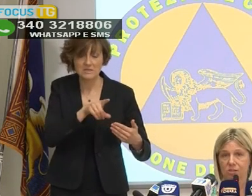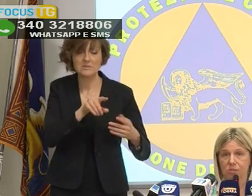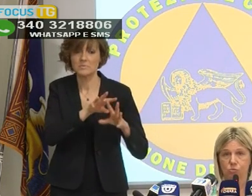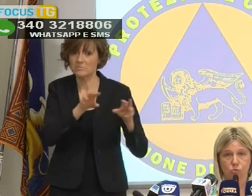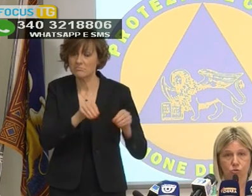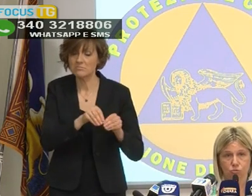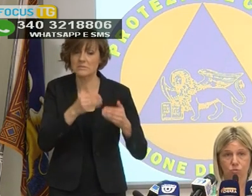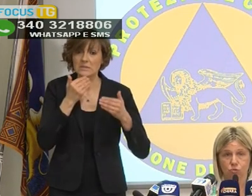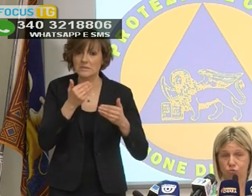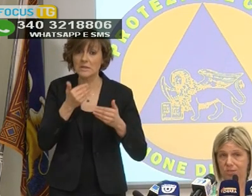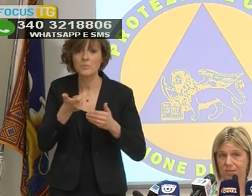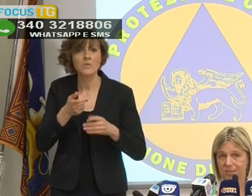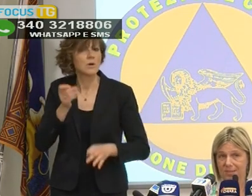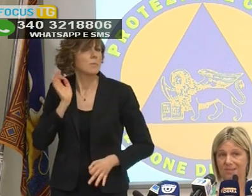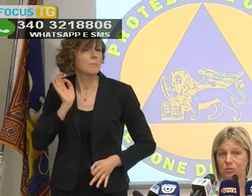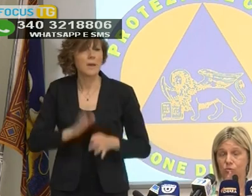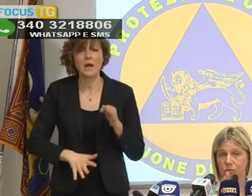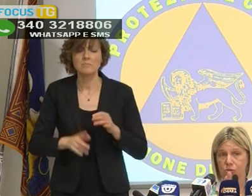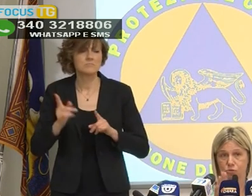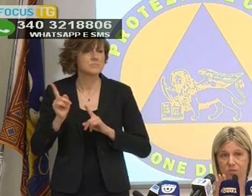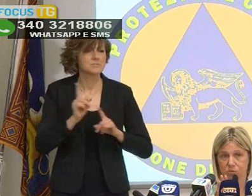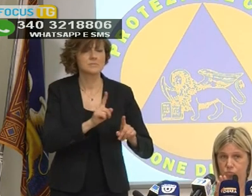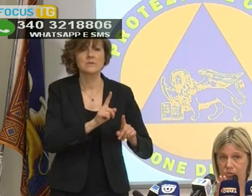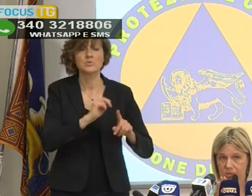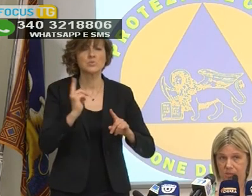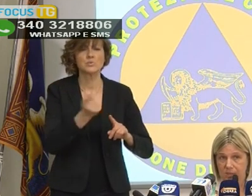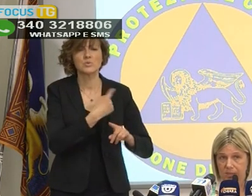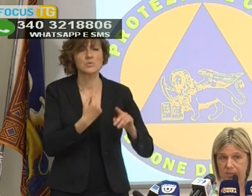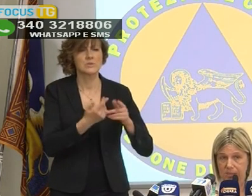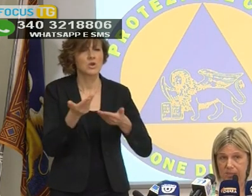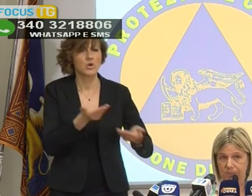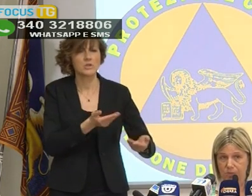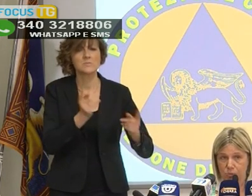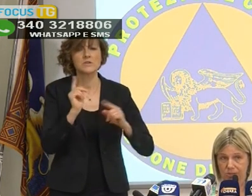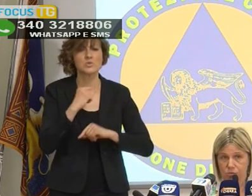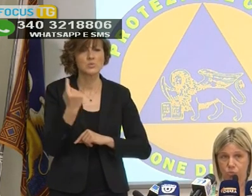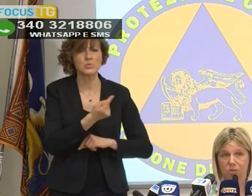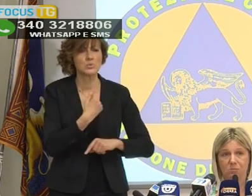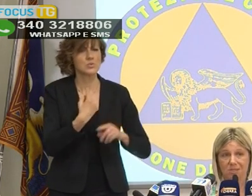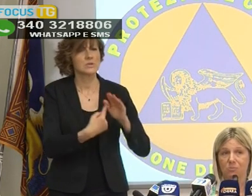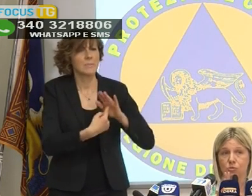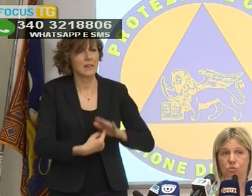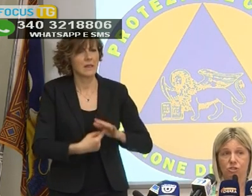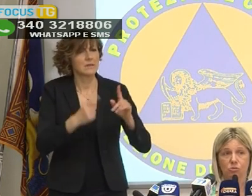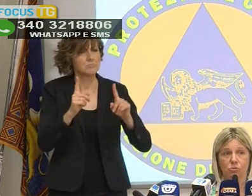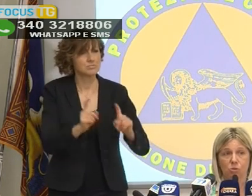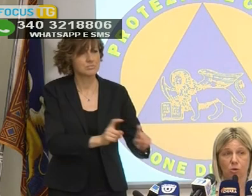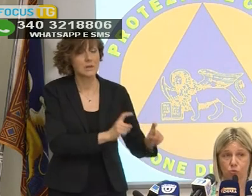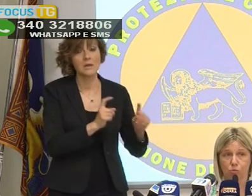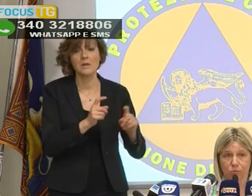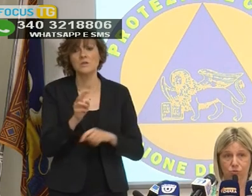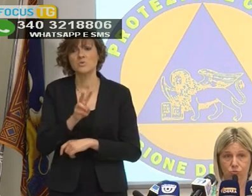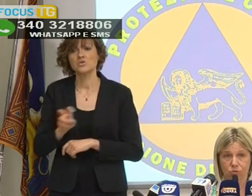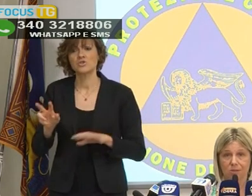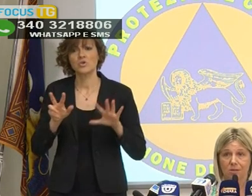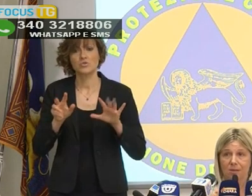perché voi tenete conto che subito sono stati testati tutti gli ospiti e tutti gli operatori, mi sembra